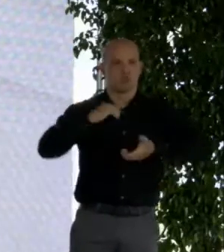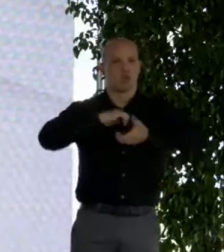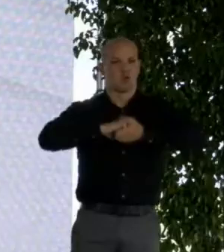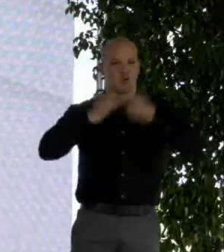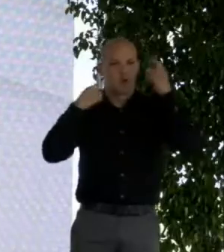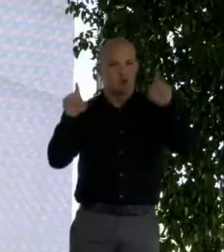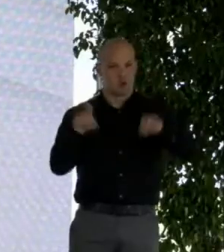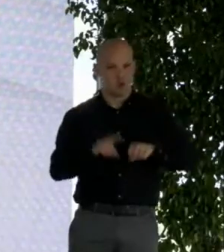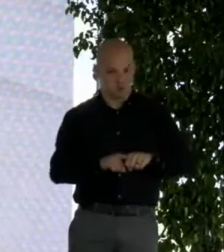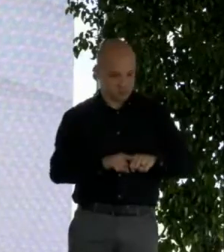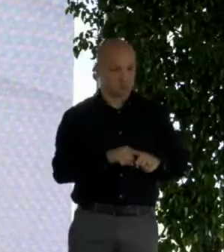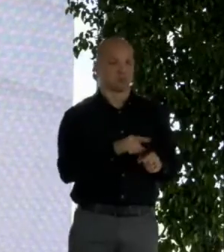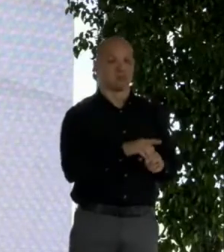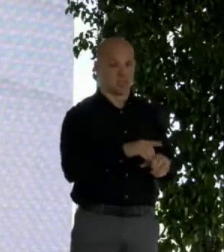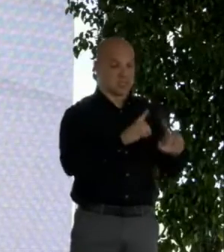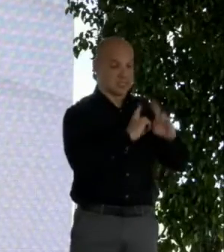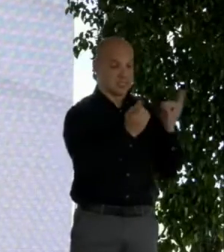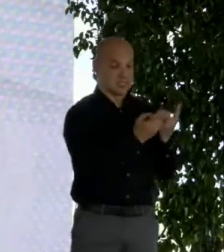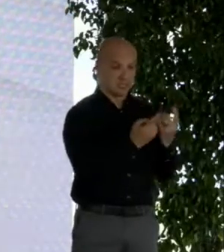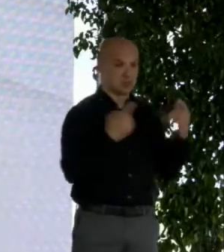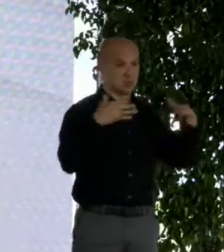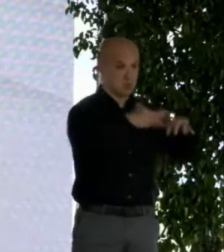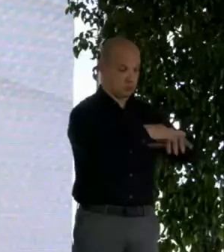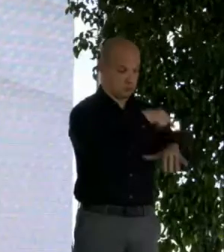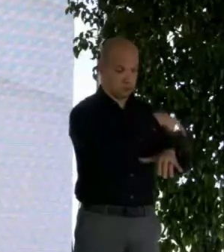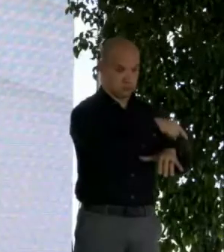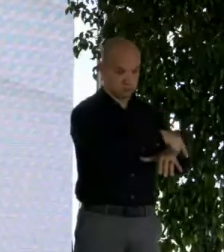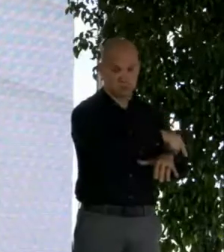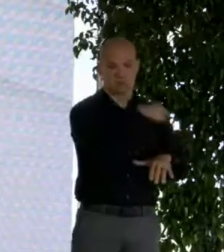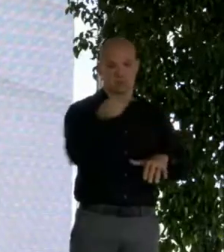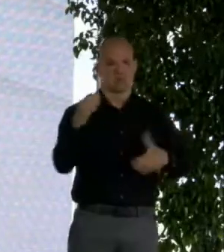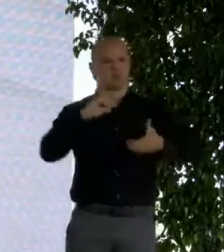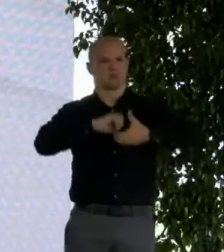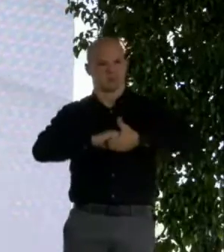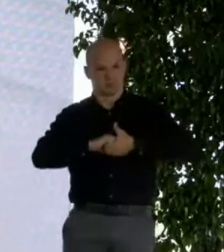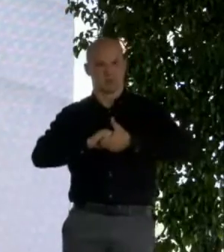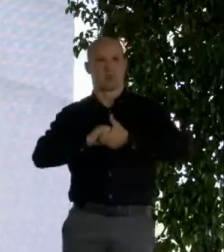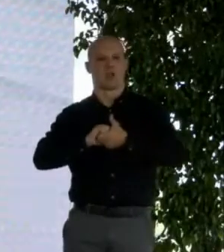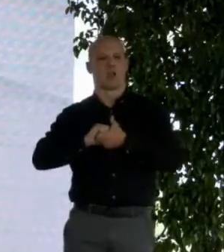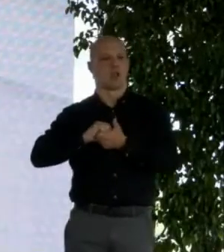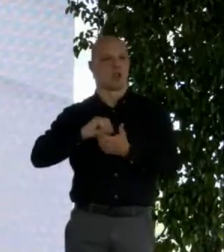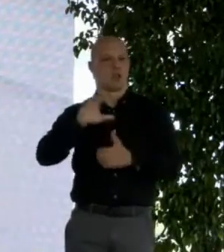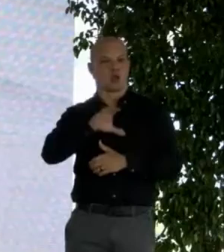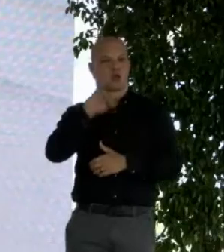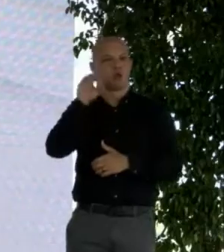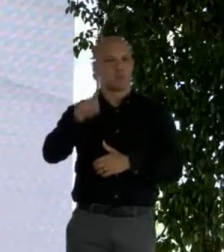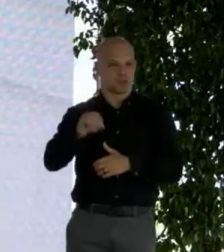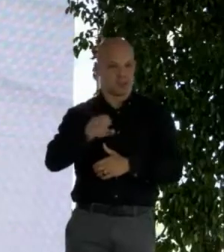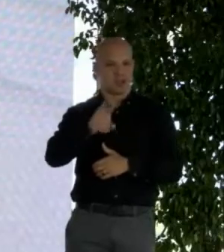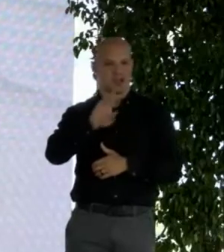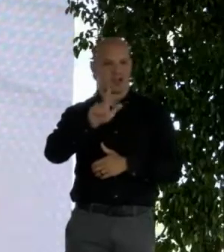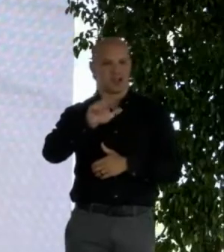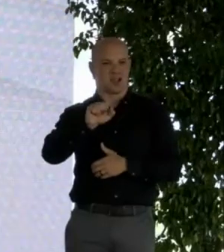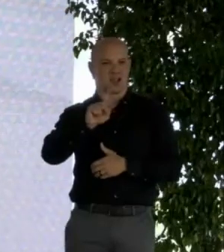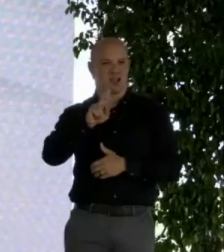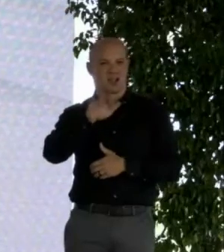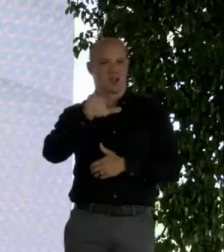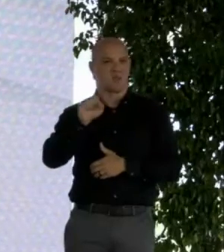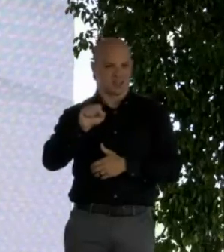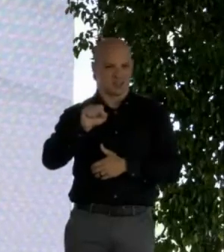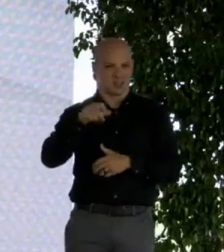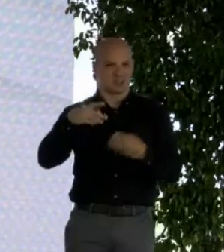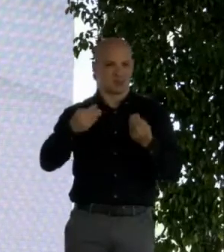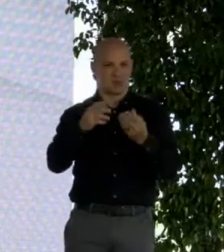del Distrito de Convenciones con el consorcio creado por la empresa boricua Las Brisas Property Management y Caprock